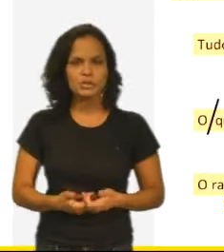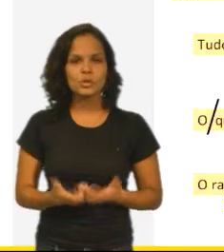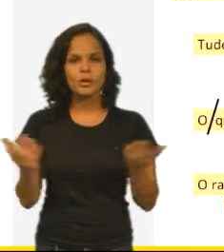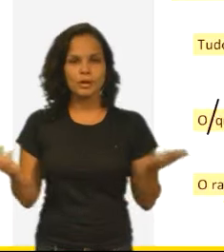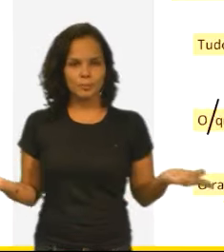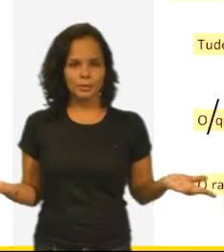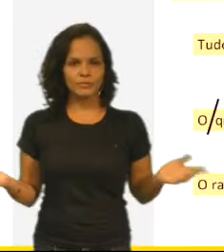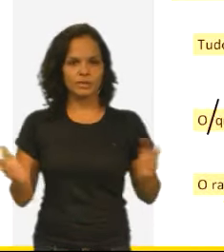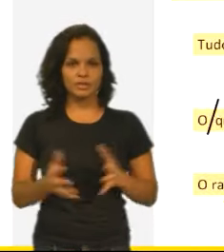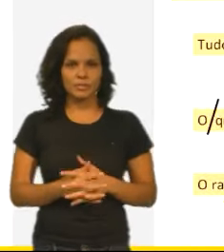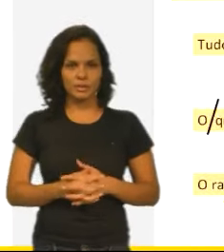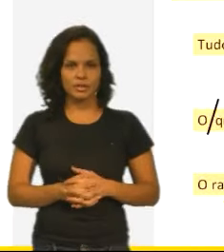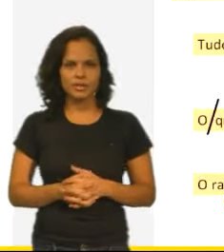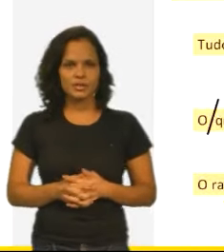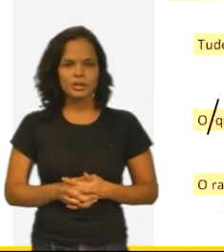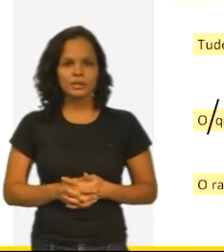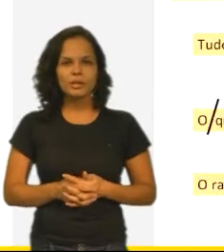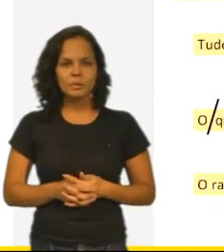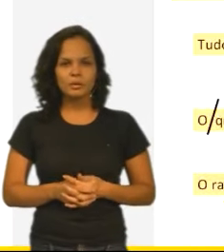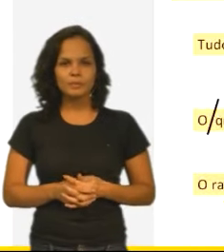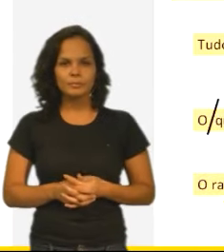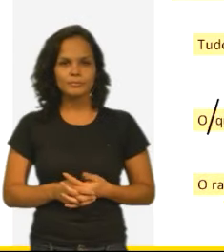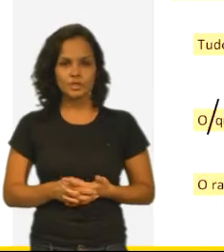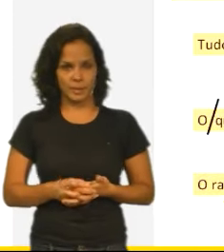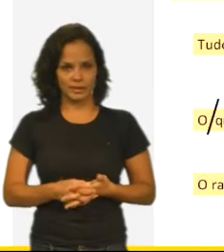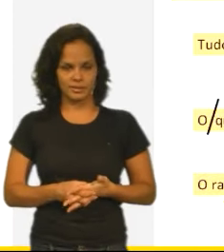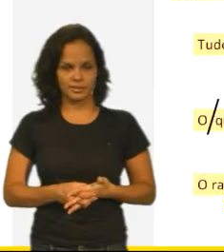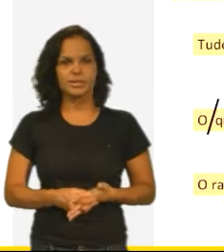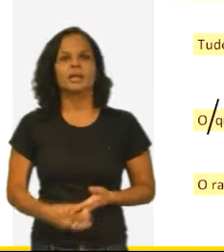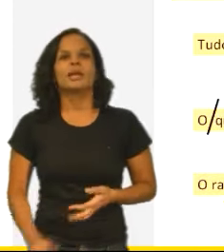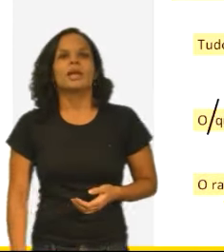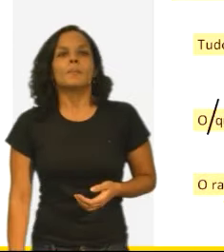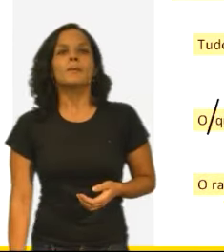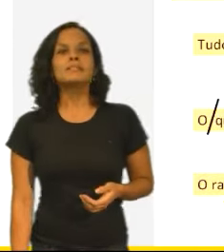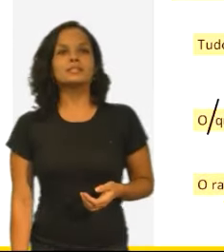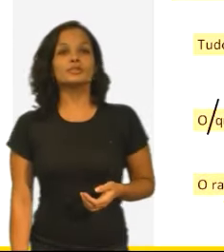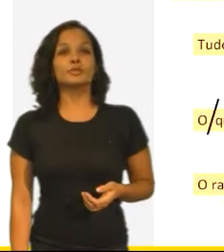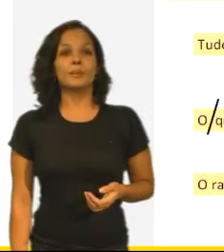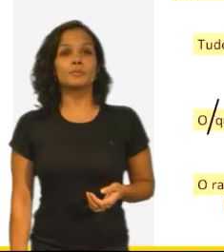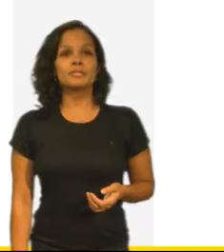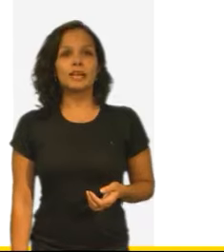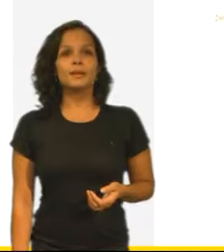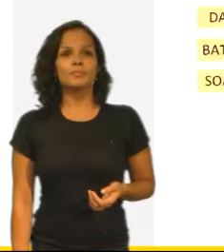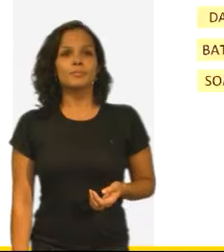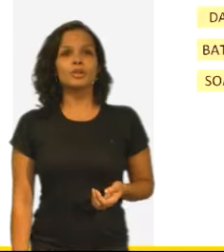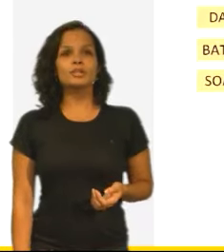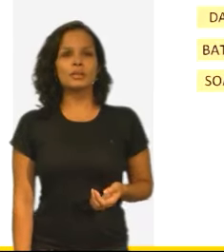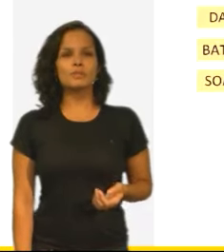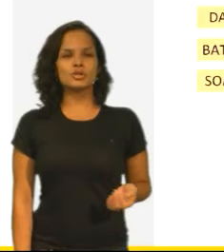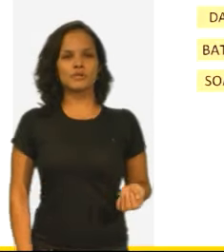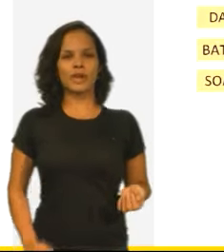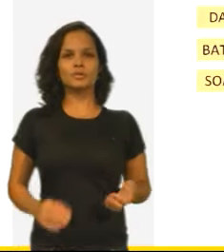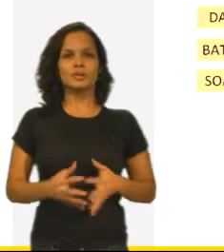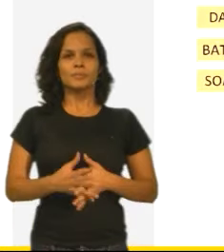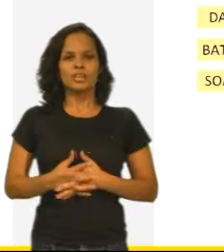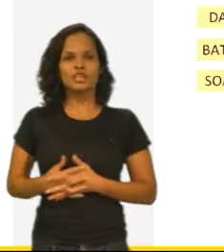pessoa, preferencialmente. Tranquilo demais. Passando do verbo ser, nós temos os verbos